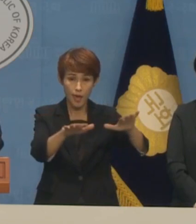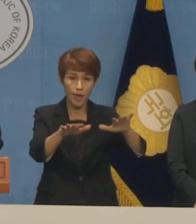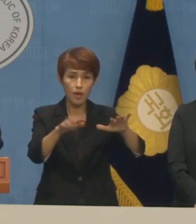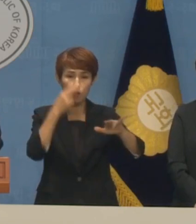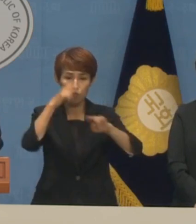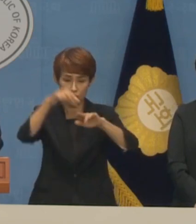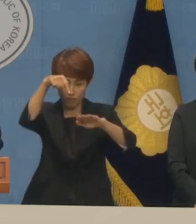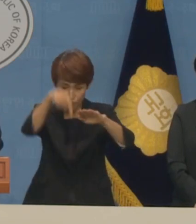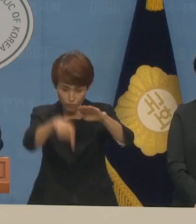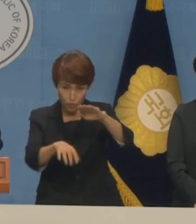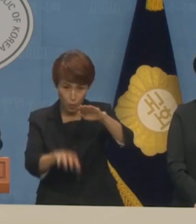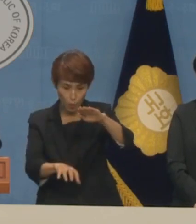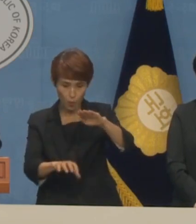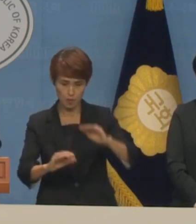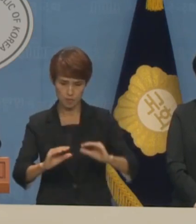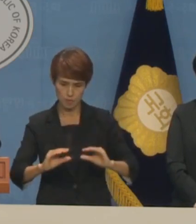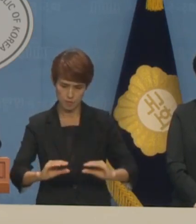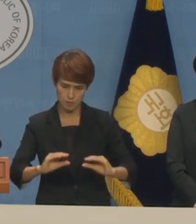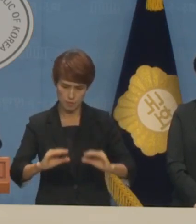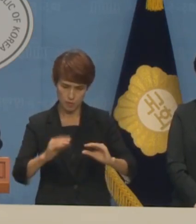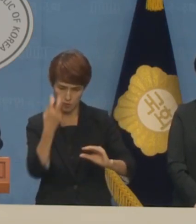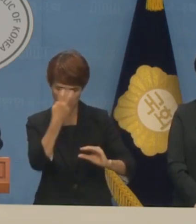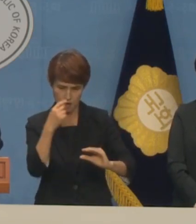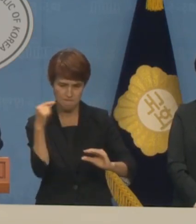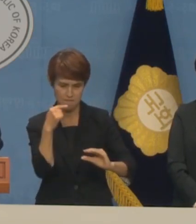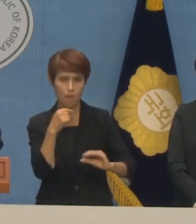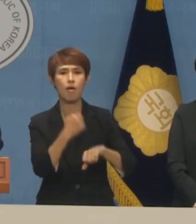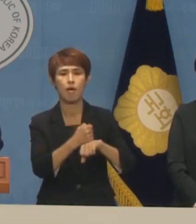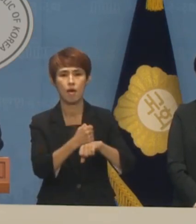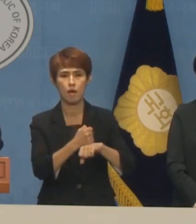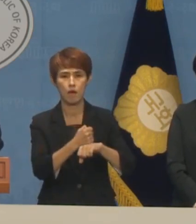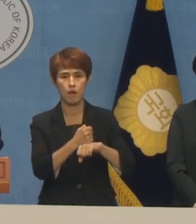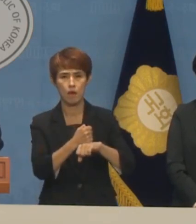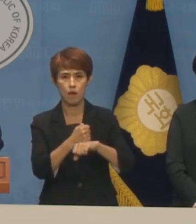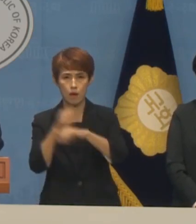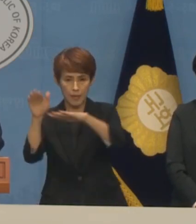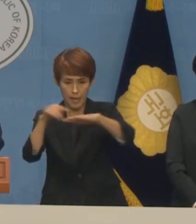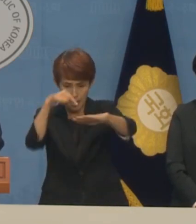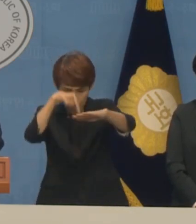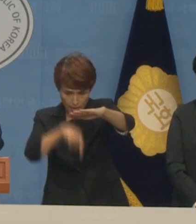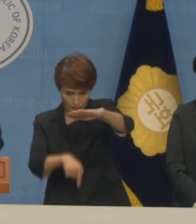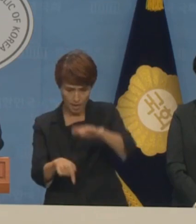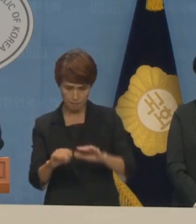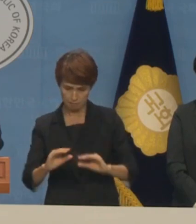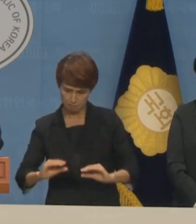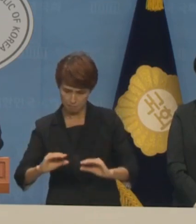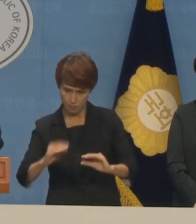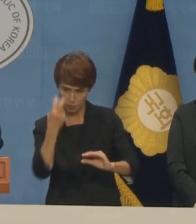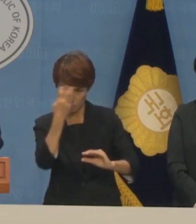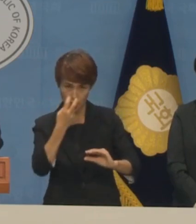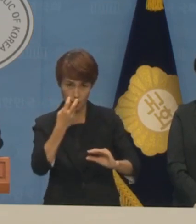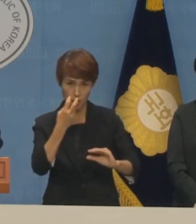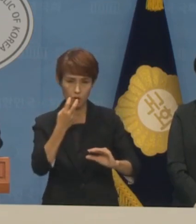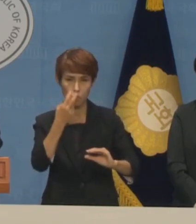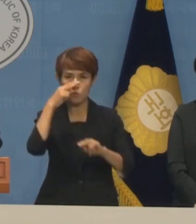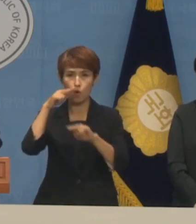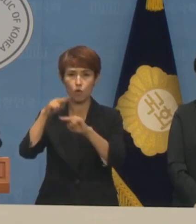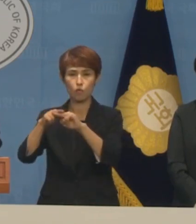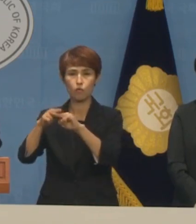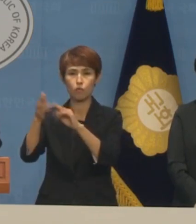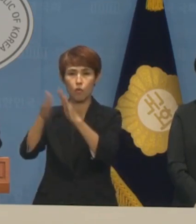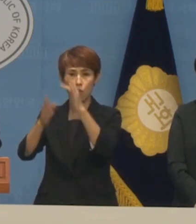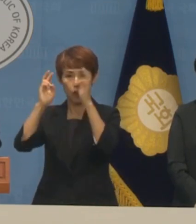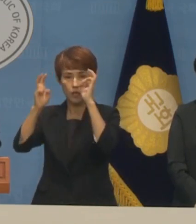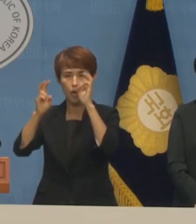해저 단층 조사를 더욱 강화하고 기존의 해저 단층 조사와 석유공사의 3D 탐사